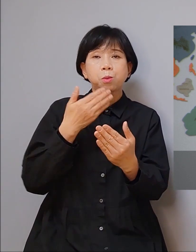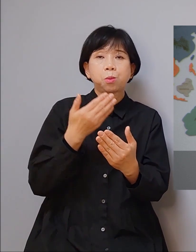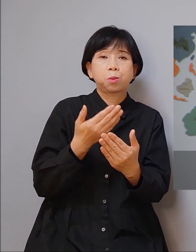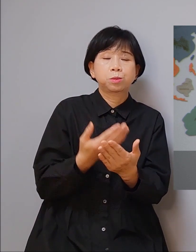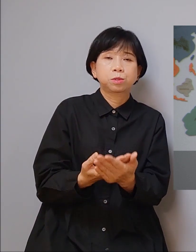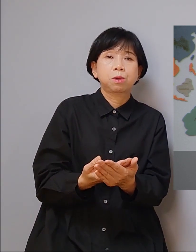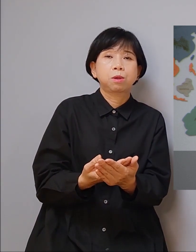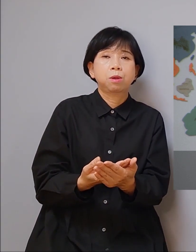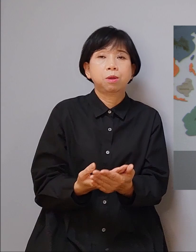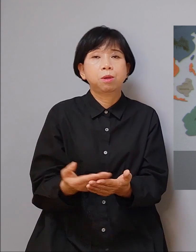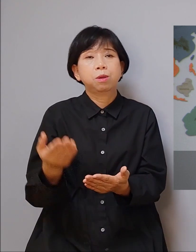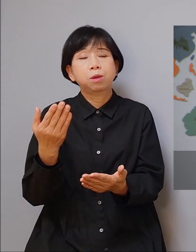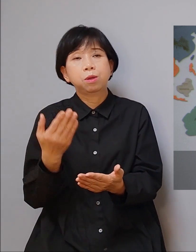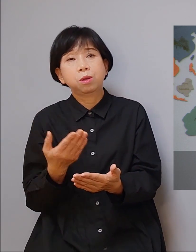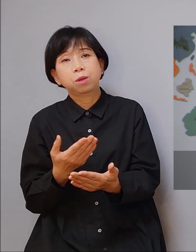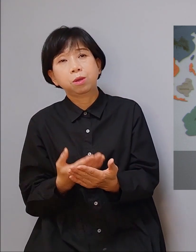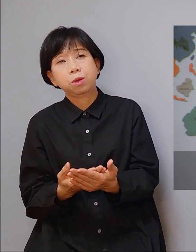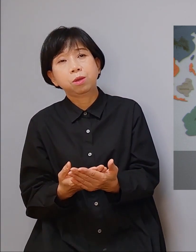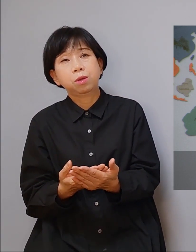인도하소서.